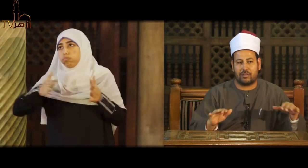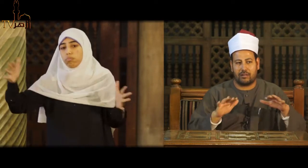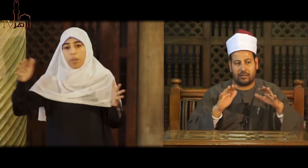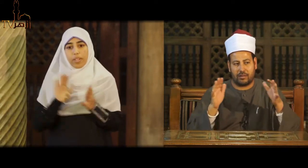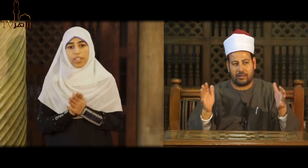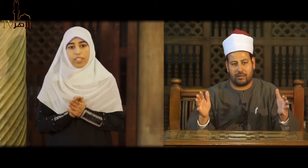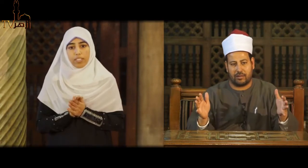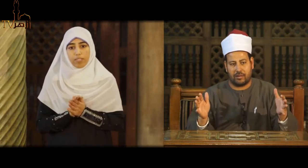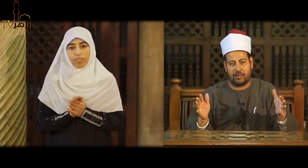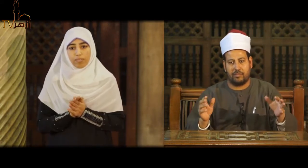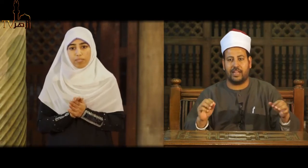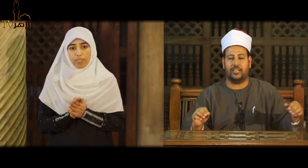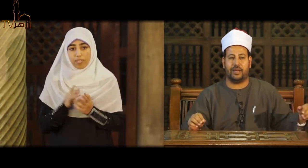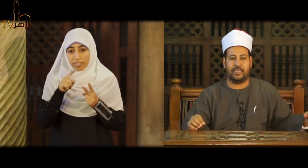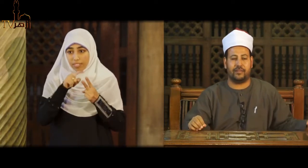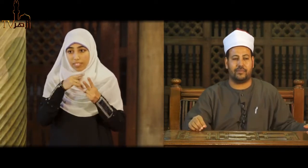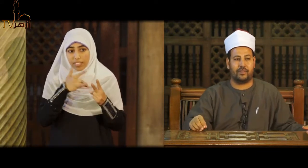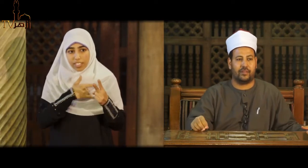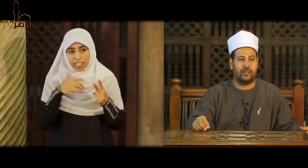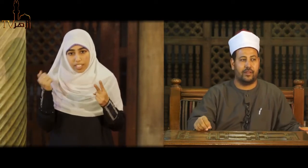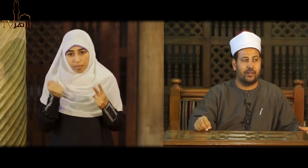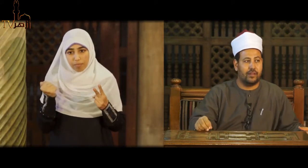الأكبر من العبادة.